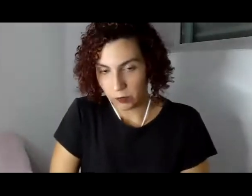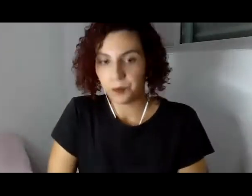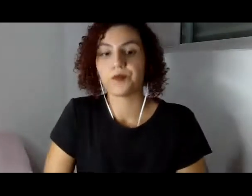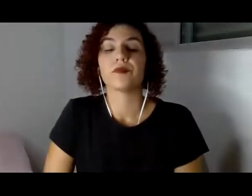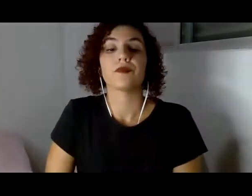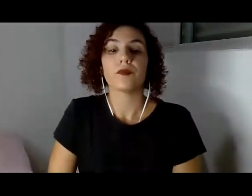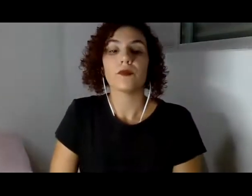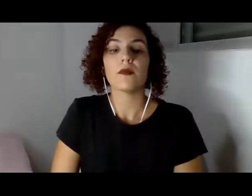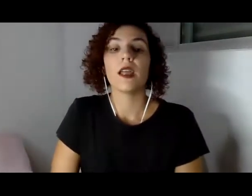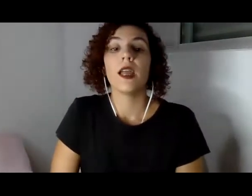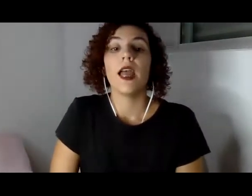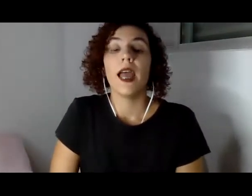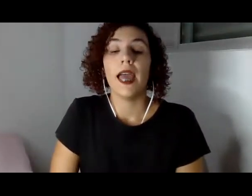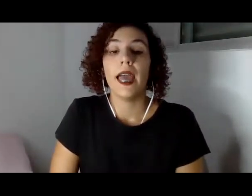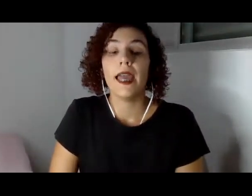Clínica.